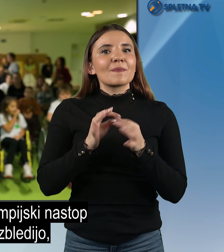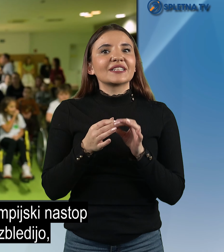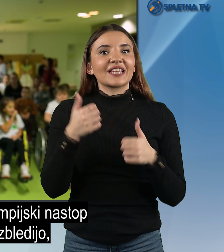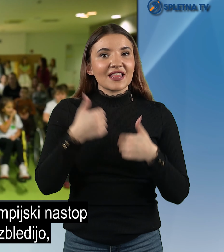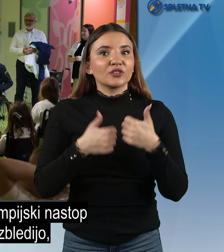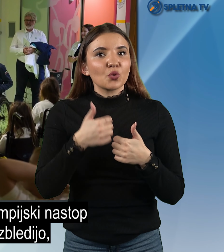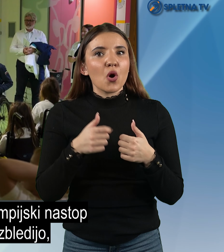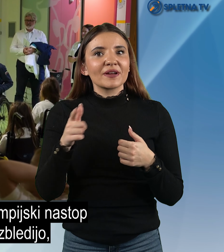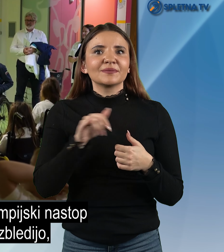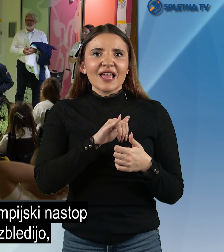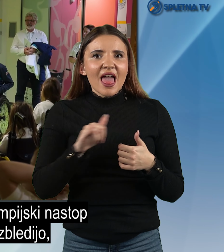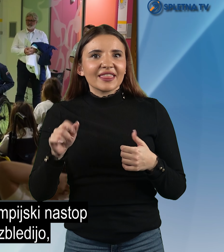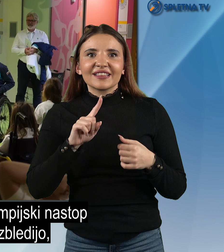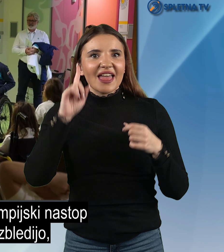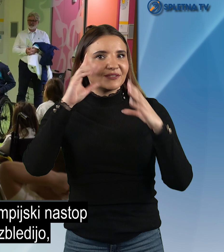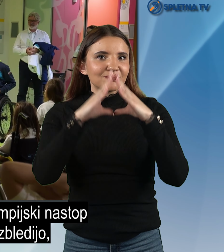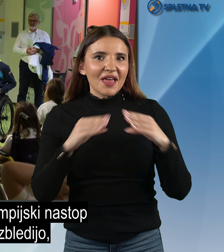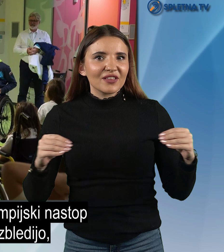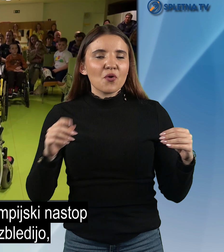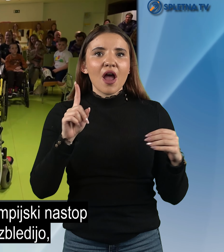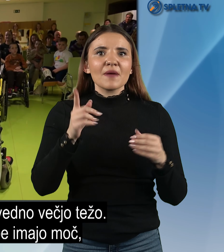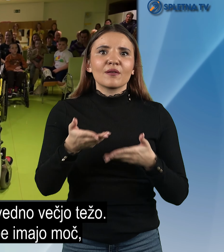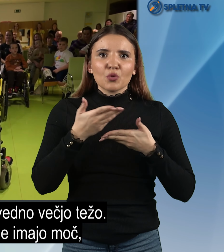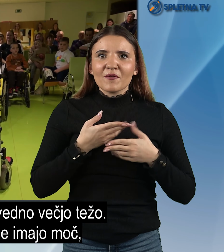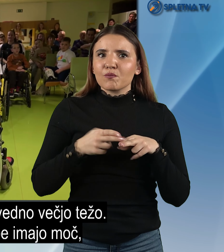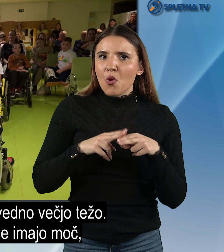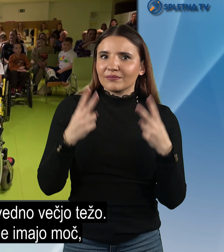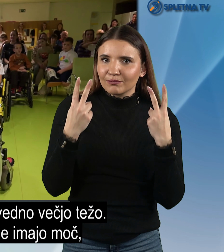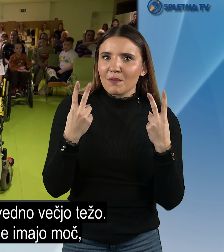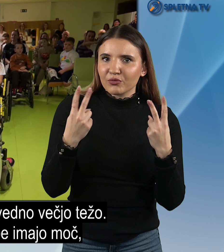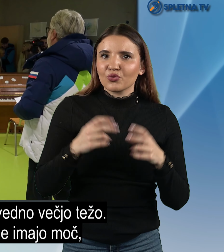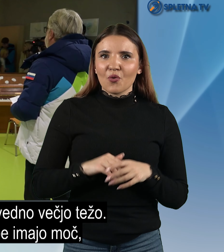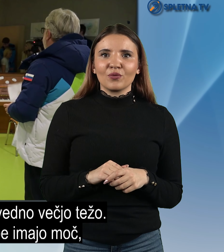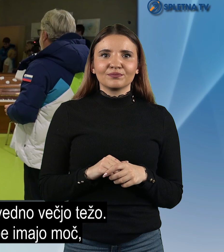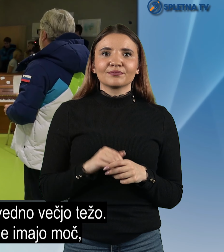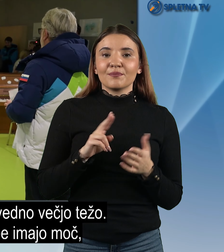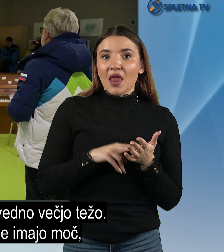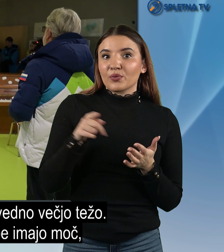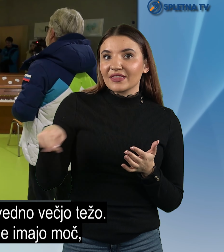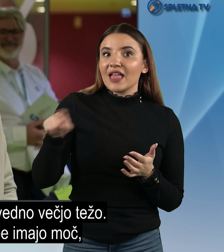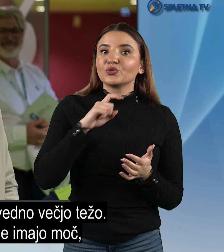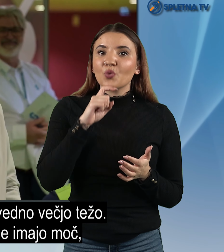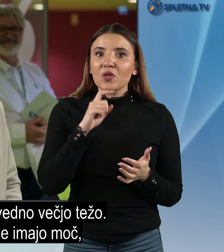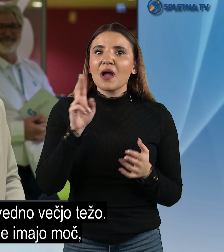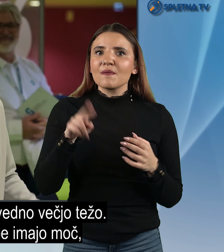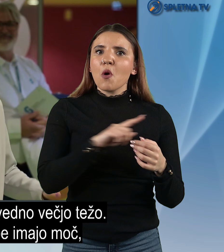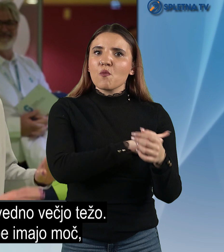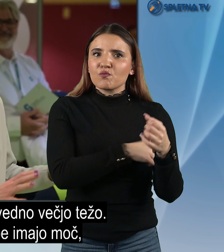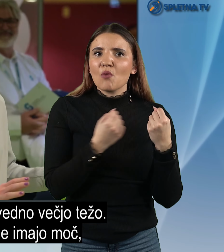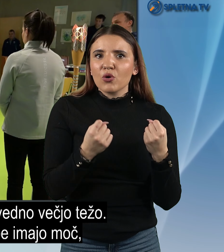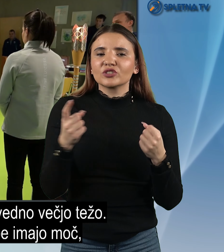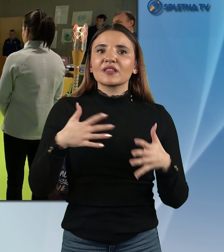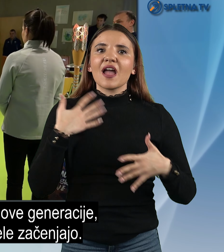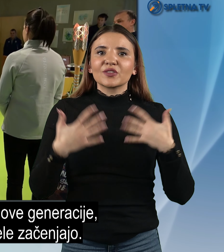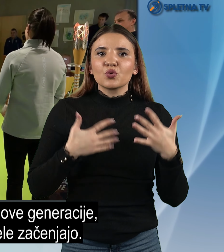Spomini na olimpijski nastop z leti ne zbledijo, temveč dobivajo vedno večjo težo. Prav te zgodbe imajo